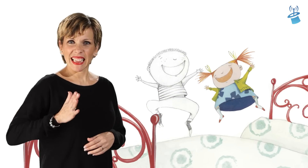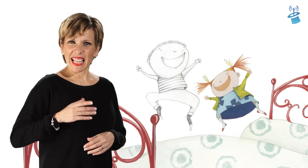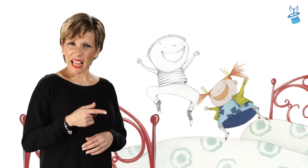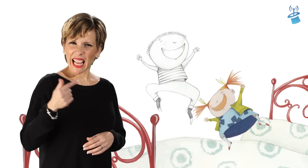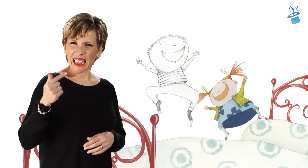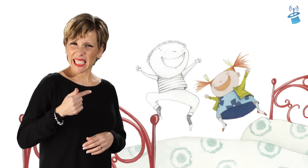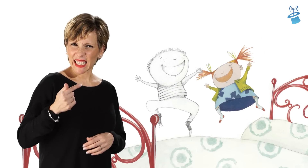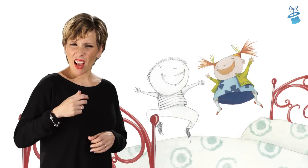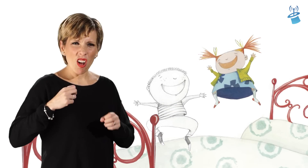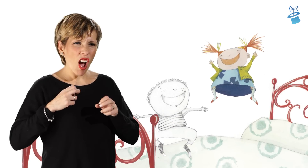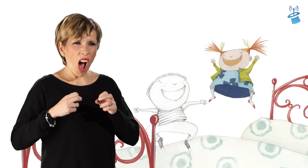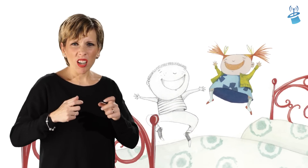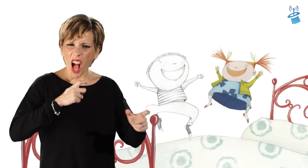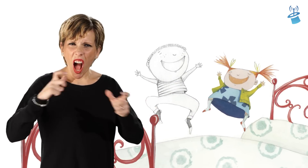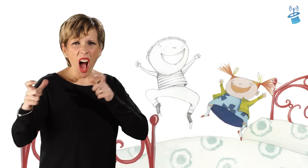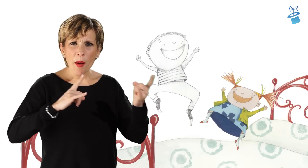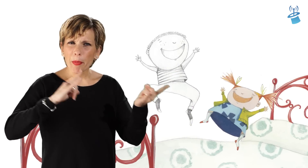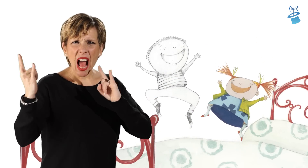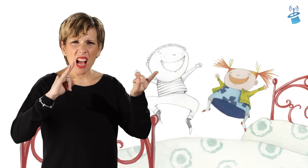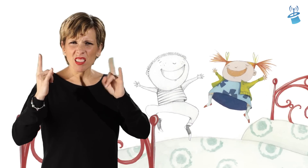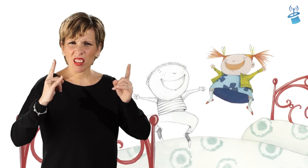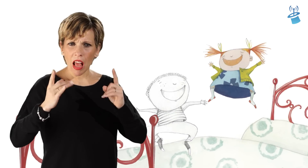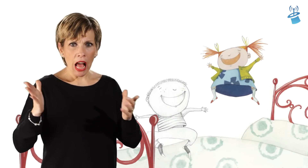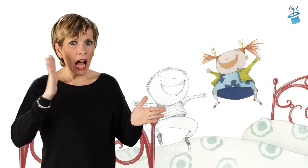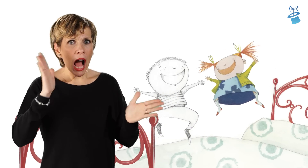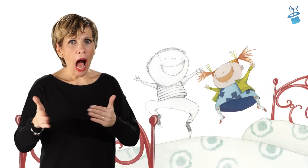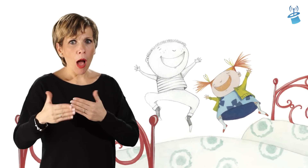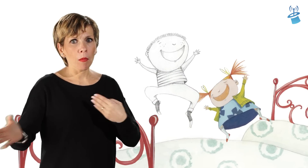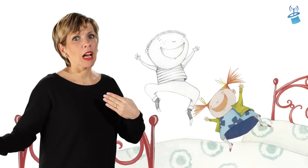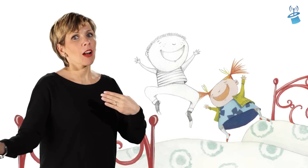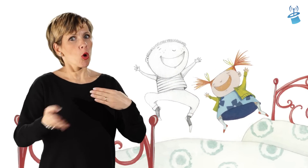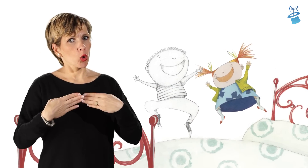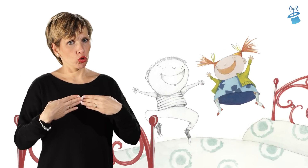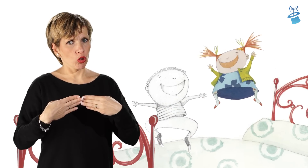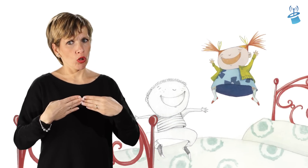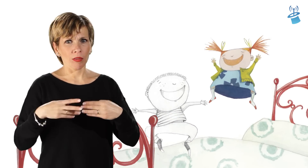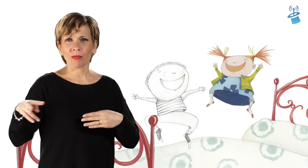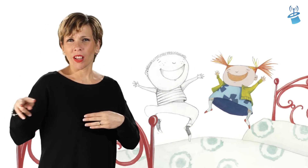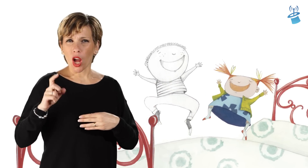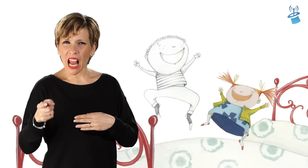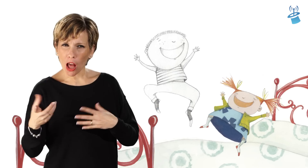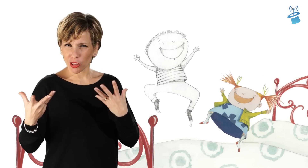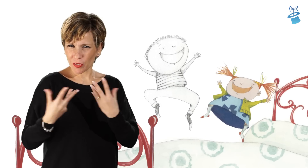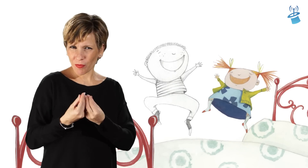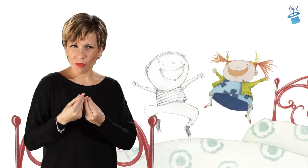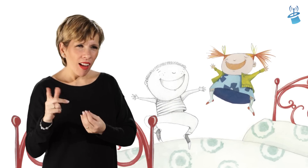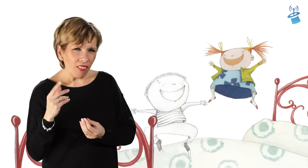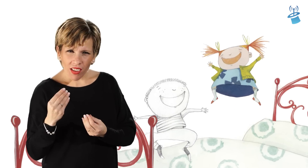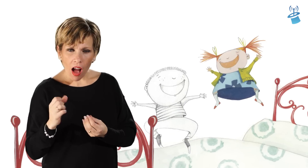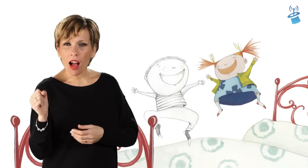Se la tata Titti mi rincorrerà per la casa urlando «Peste!», mi chiuderò in cameretta con Gonaldo e